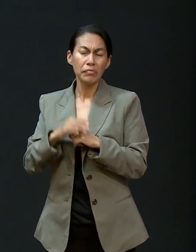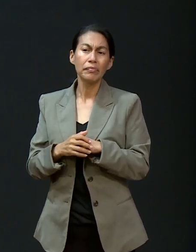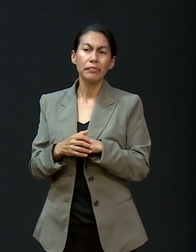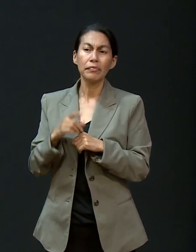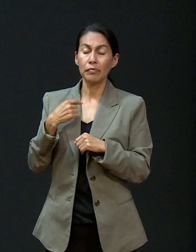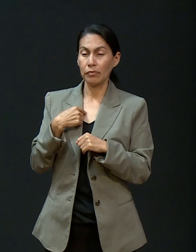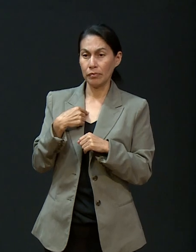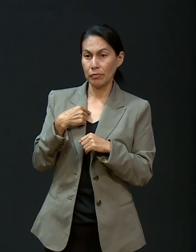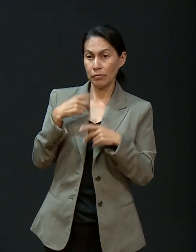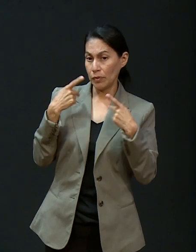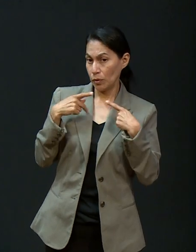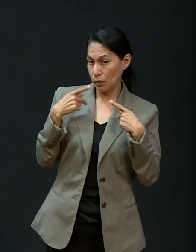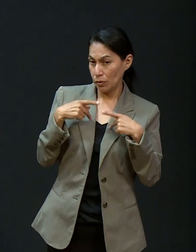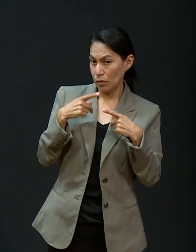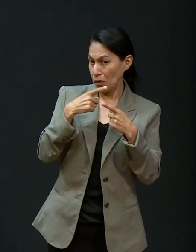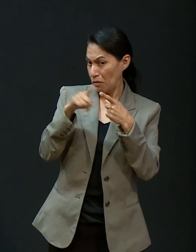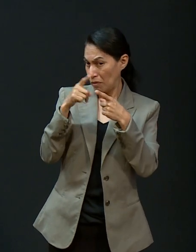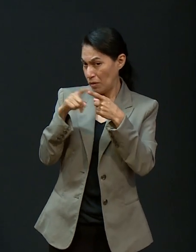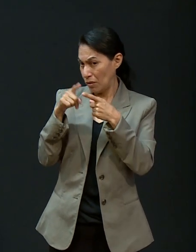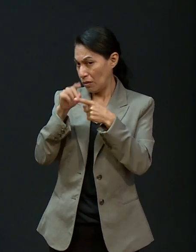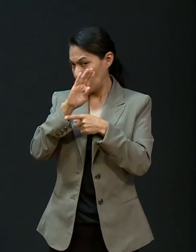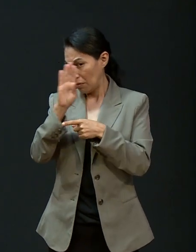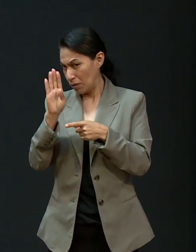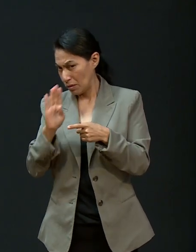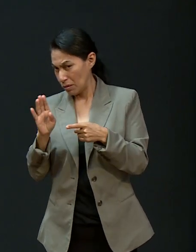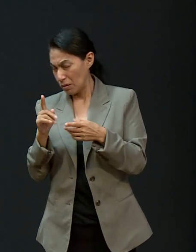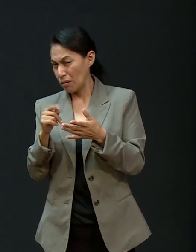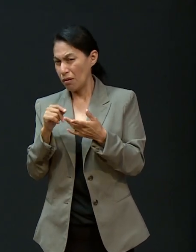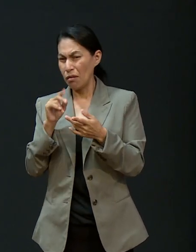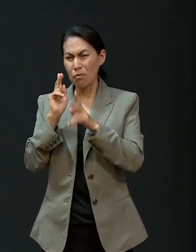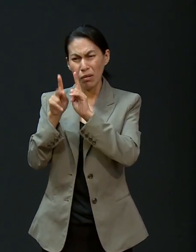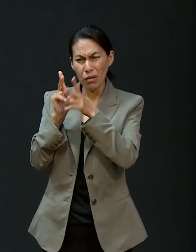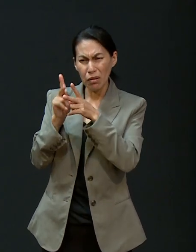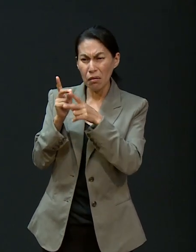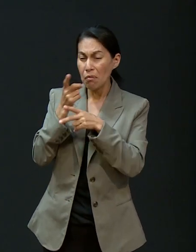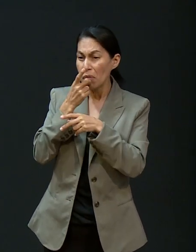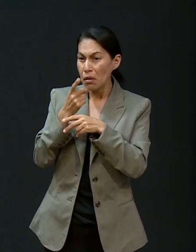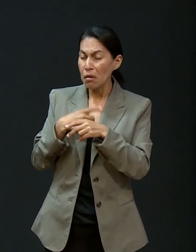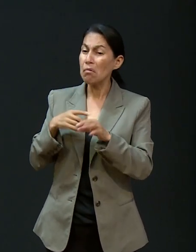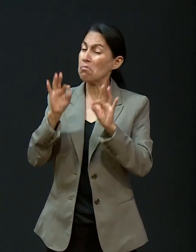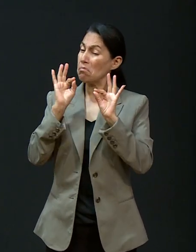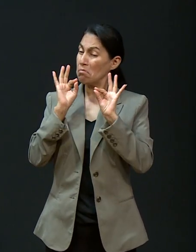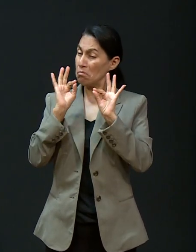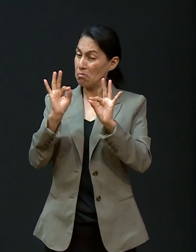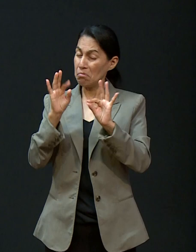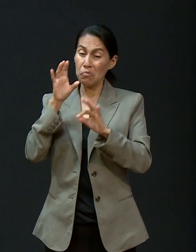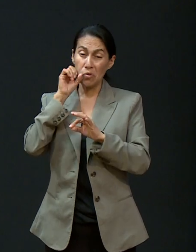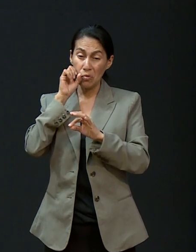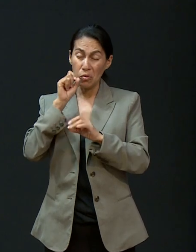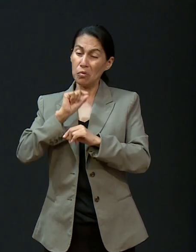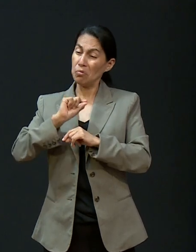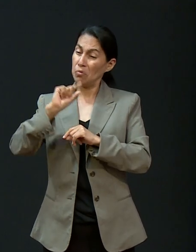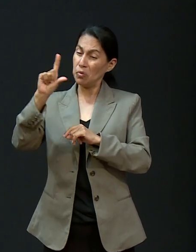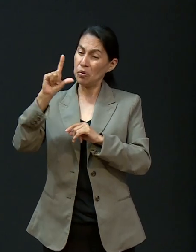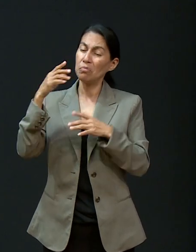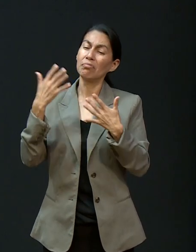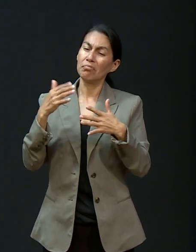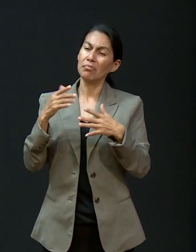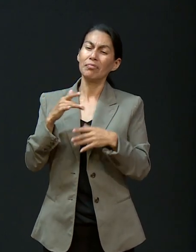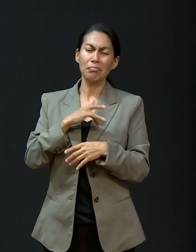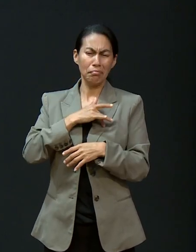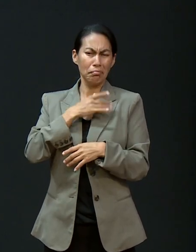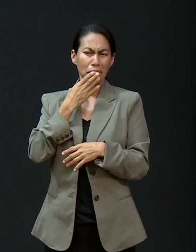opción, y hablé con varias personas de Brasil, y que estudiaron aquí, y me dijeron, es buenísimo estudiar allá,